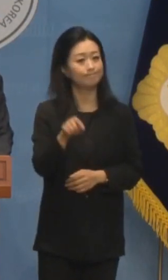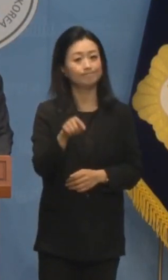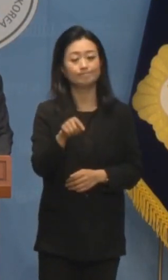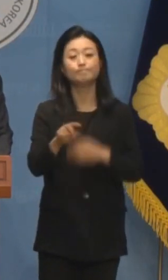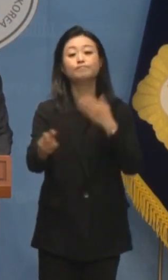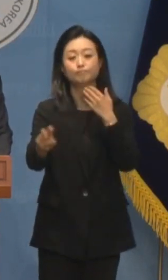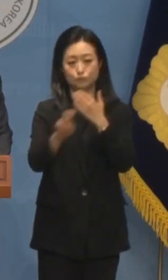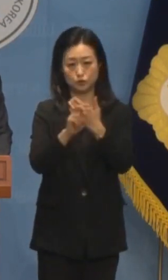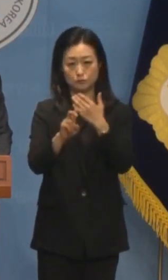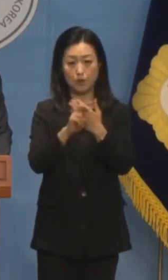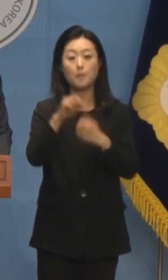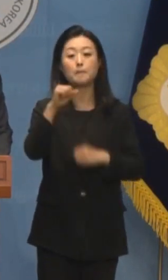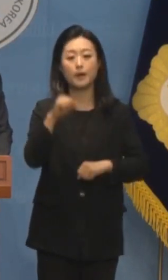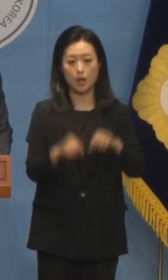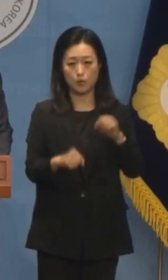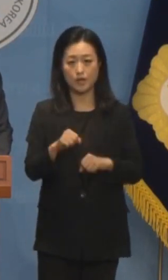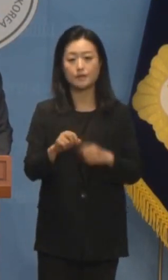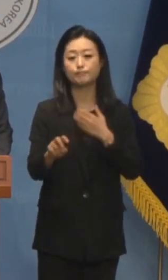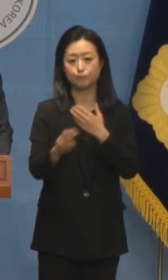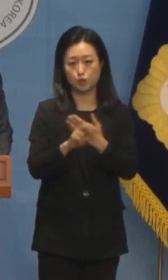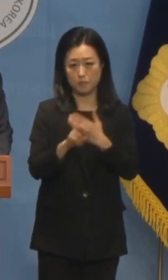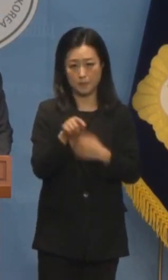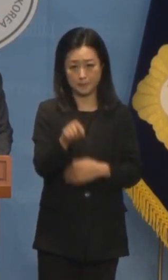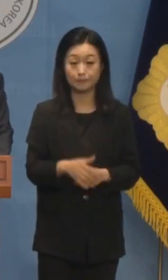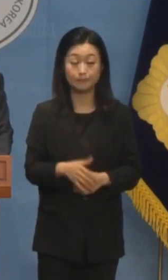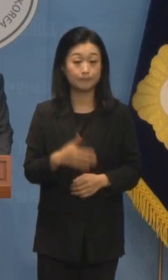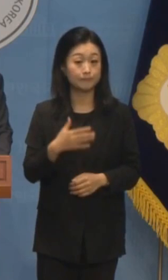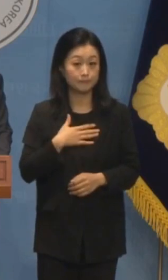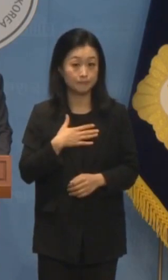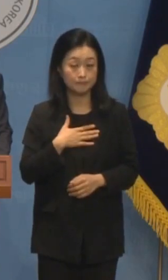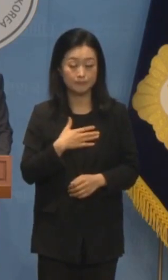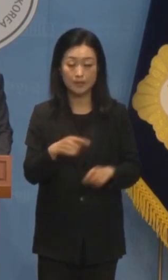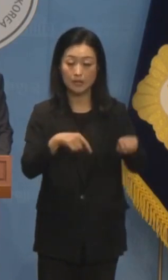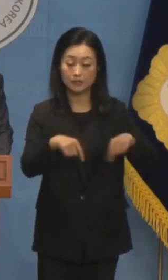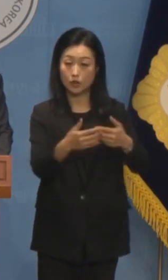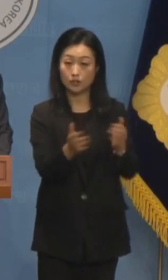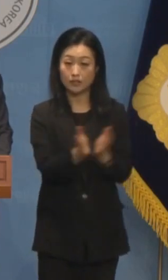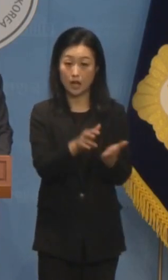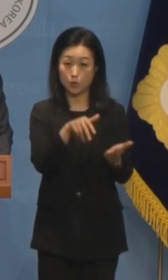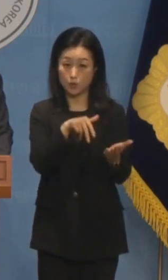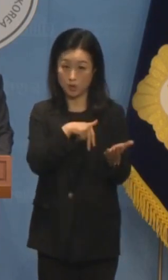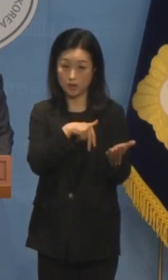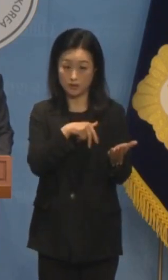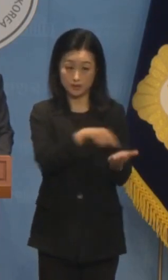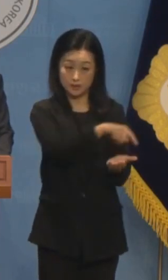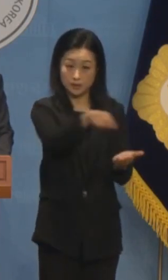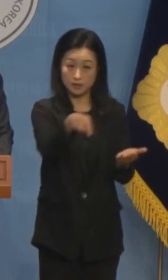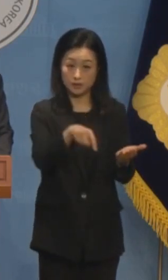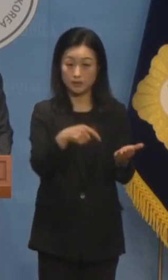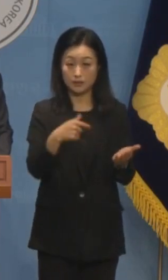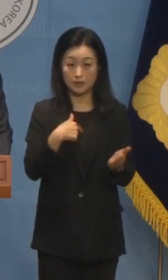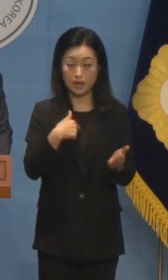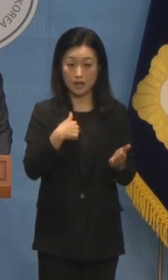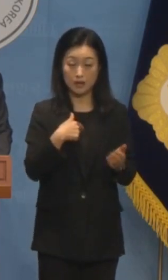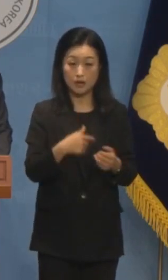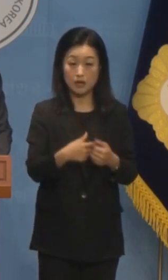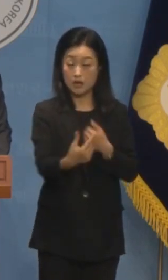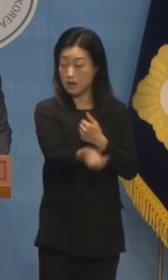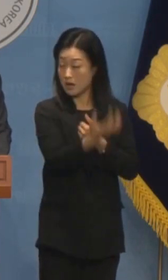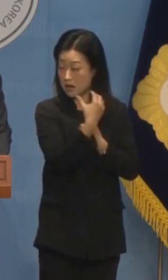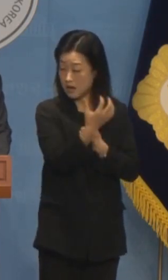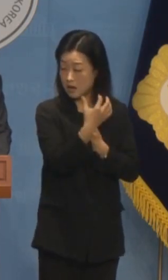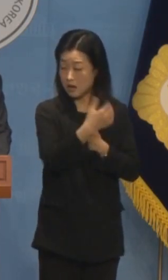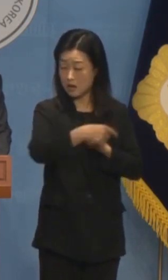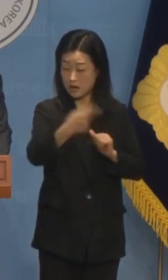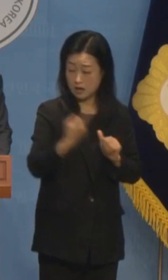명백한 불법 행위입니다. 이미 저는 정당인들의 교육감 선거 개입과 비방으로 많은